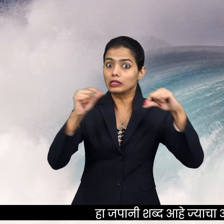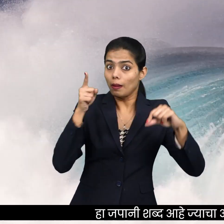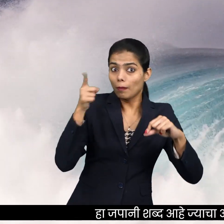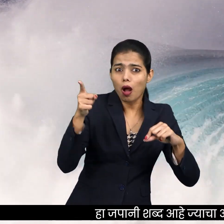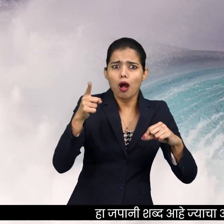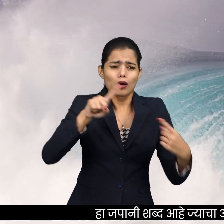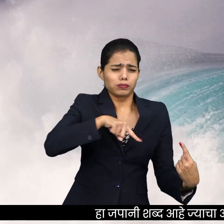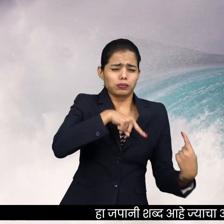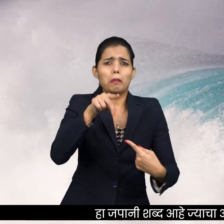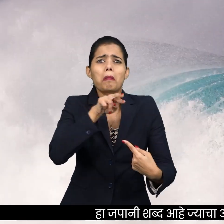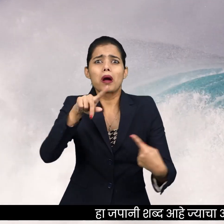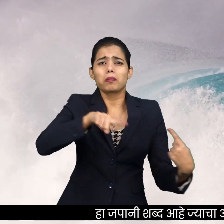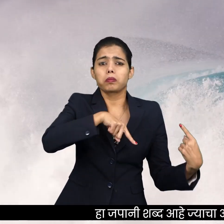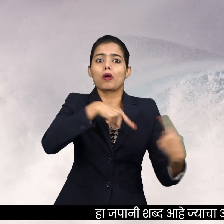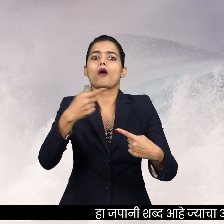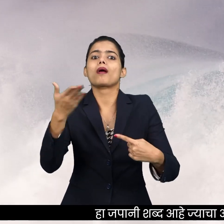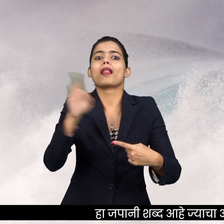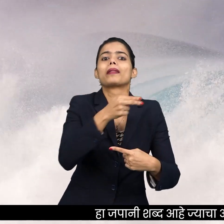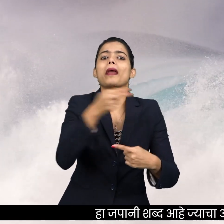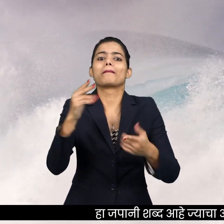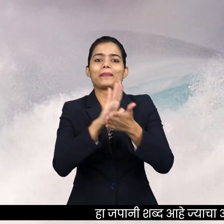होतो.